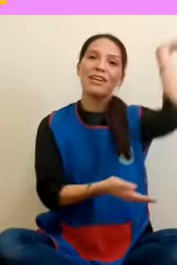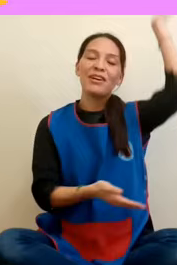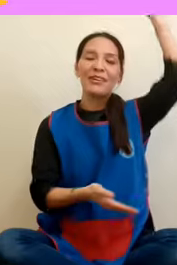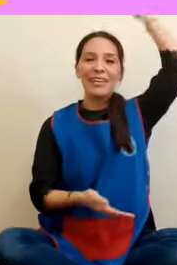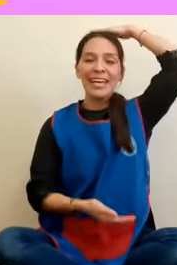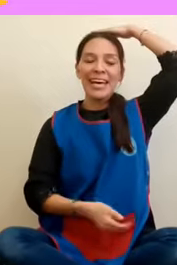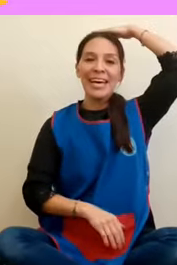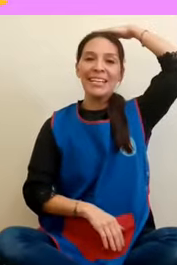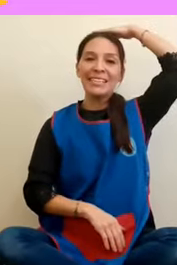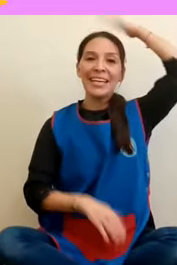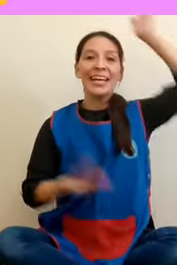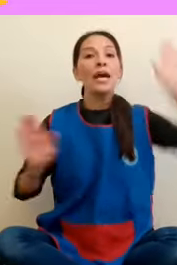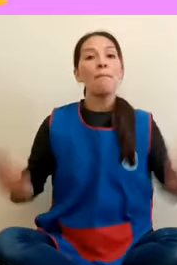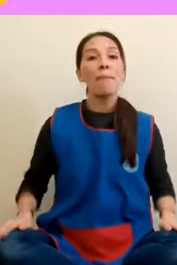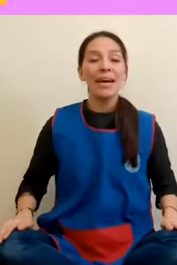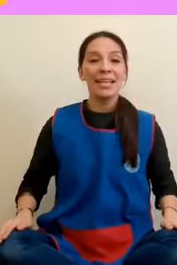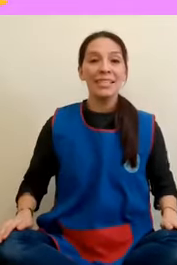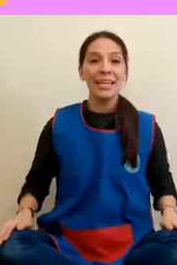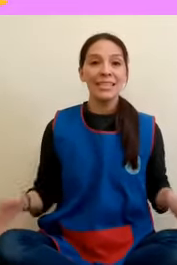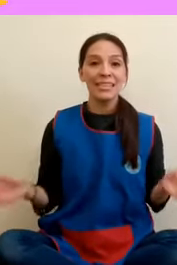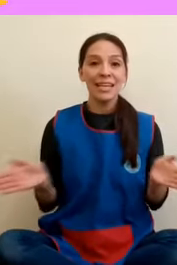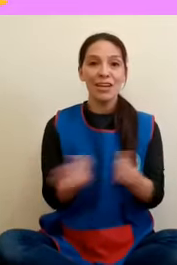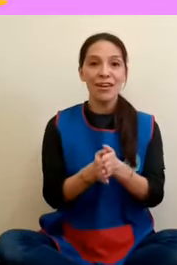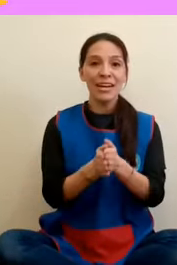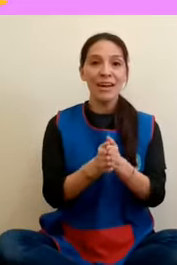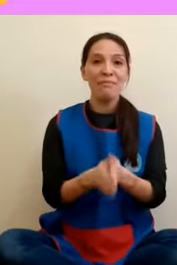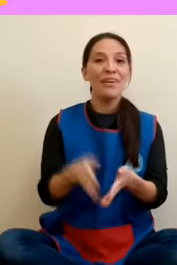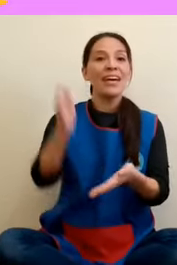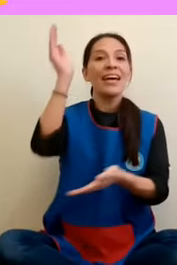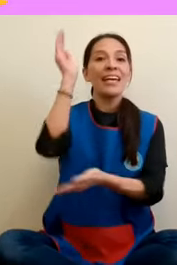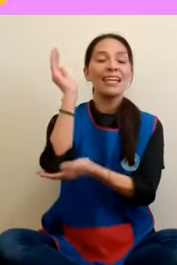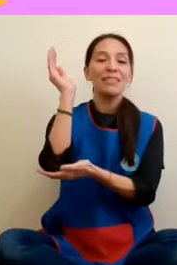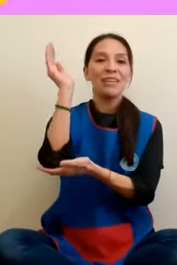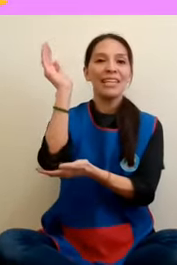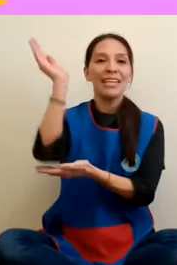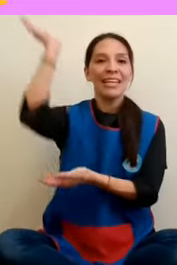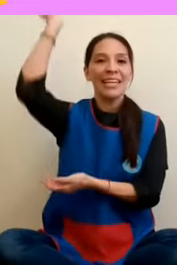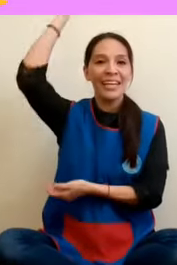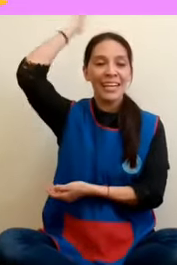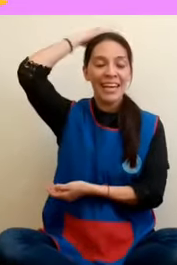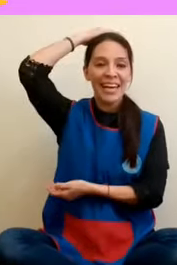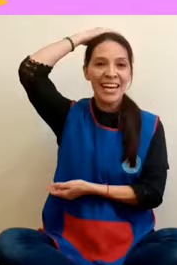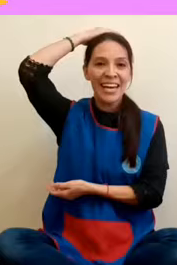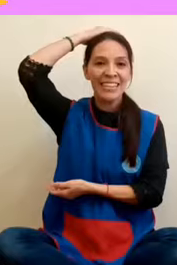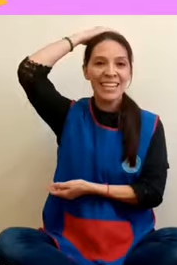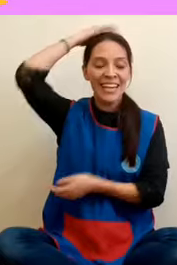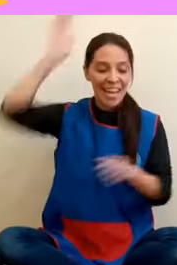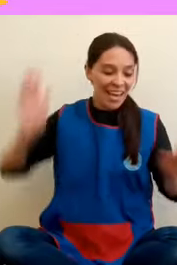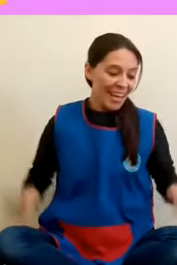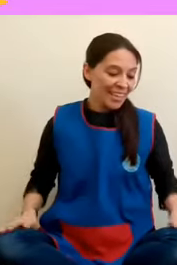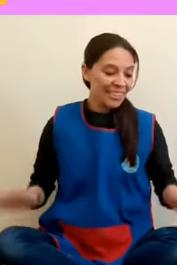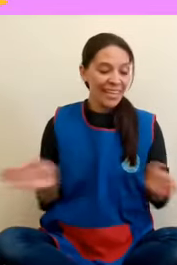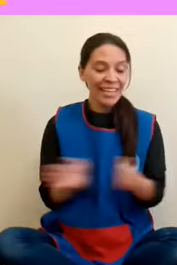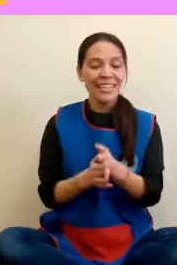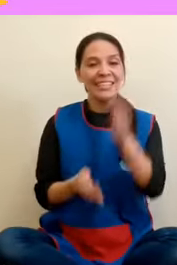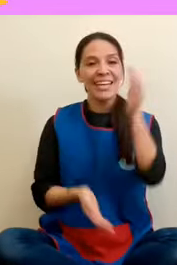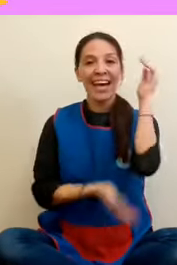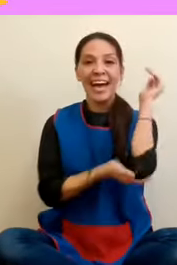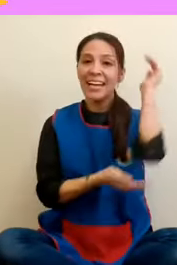con leche. Para hacer leche con café, que hace falta que le eche. Échale leche al